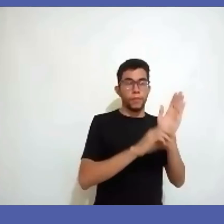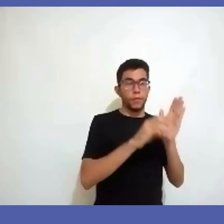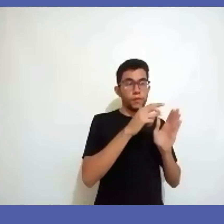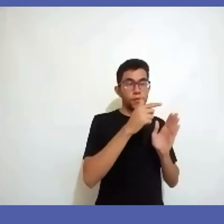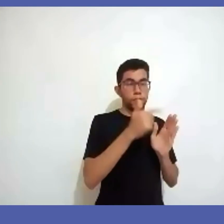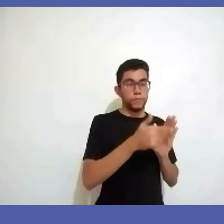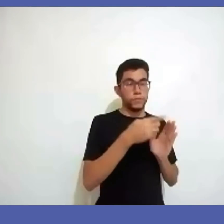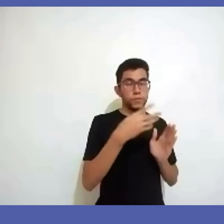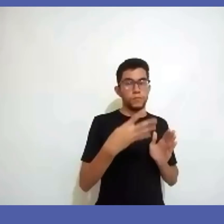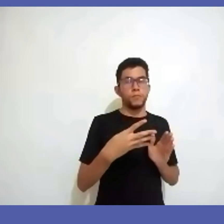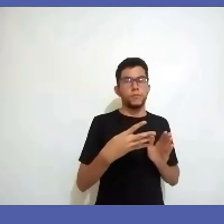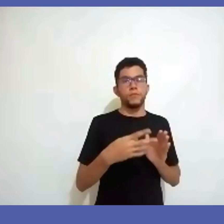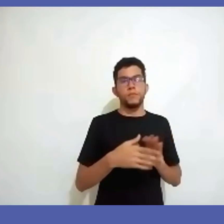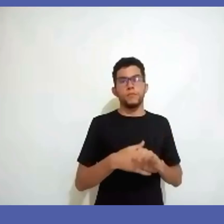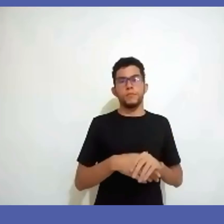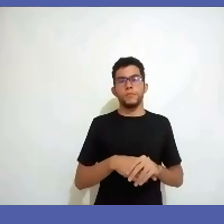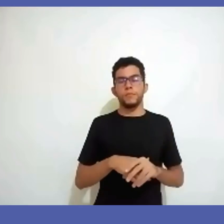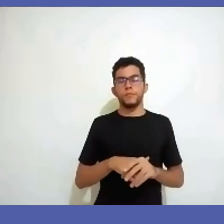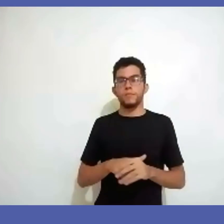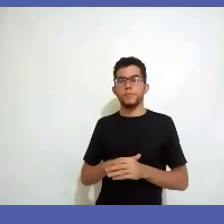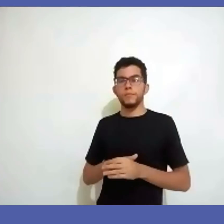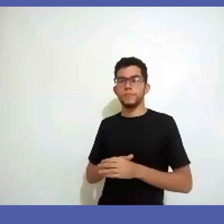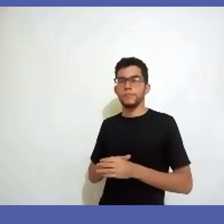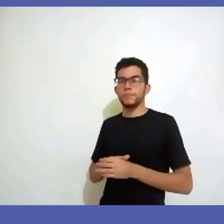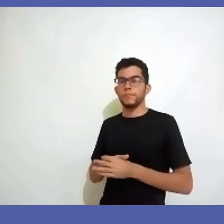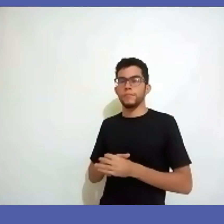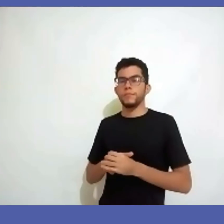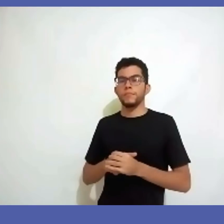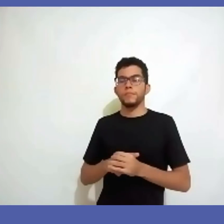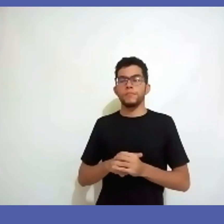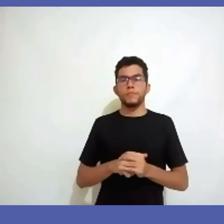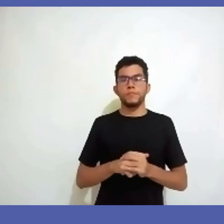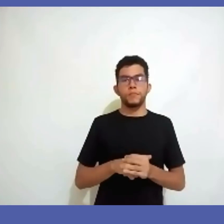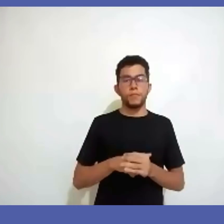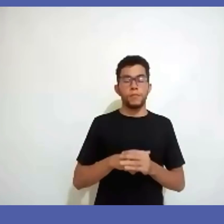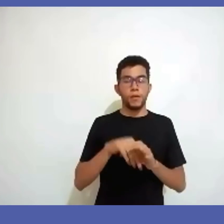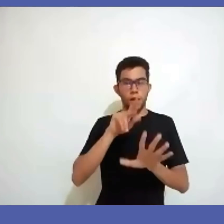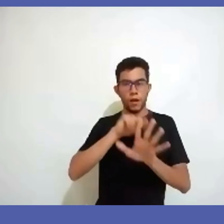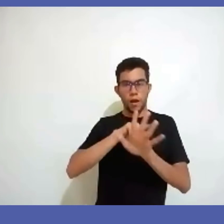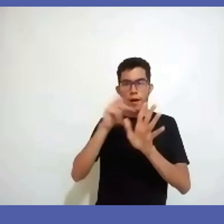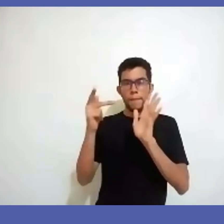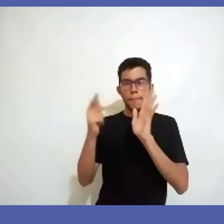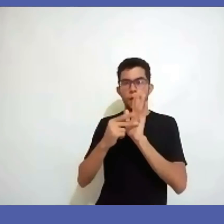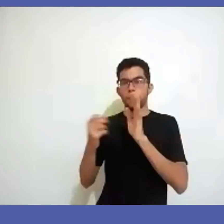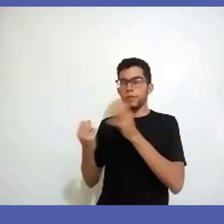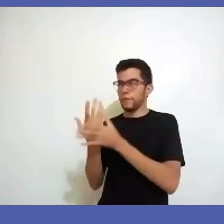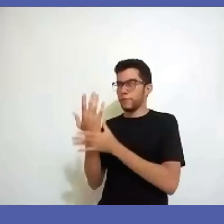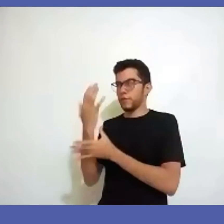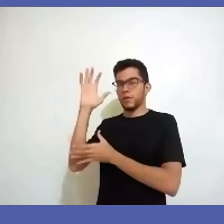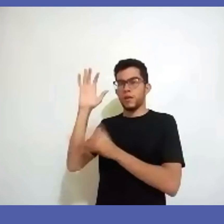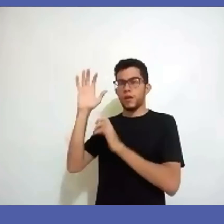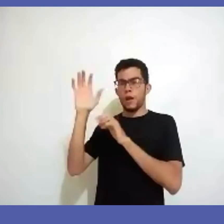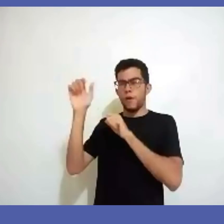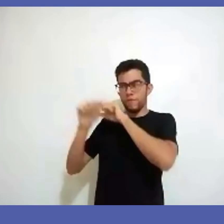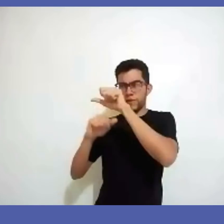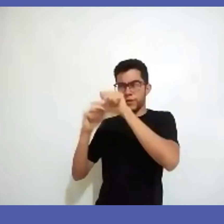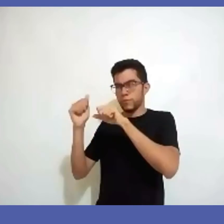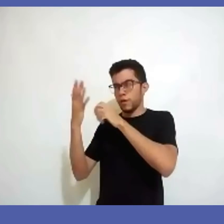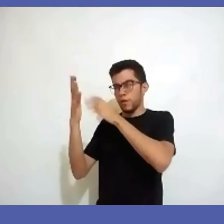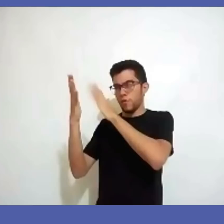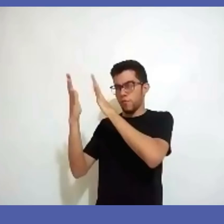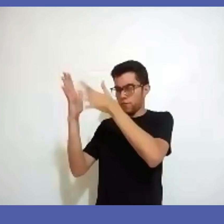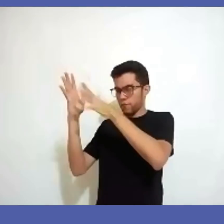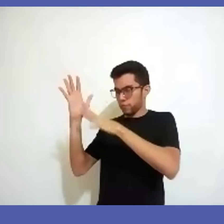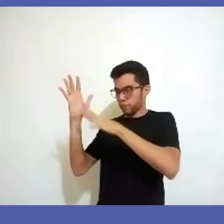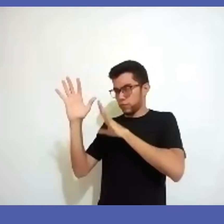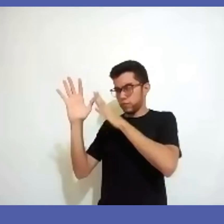Aprendei, pois, a parábola da figueira, quando já os seus ramos se renovam e as folhas brotam, sabeis que